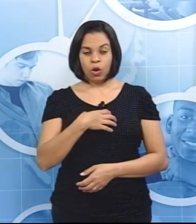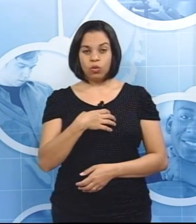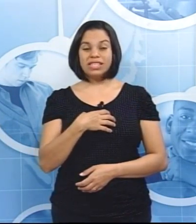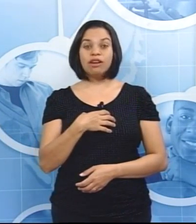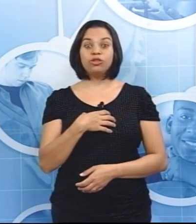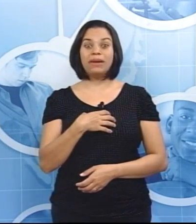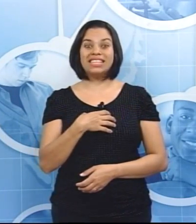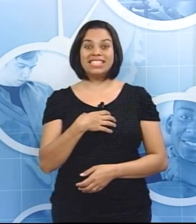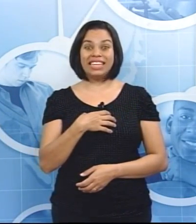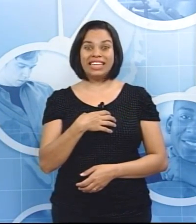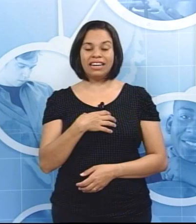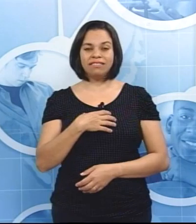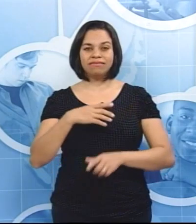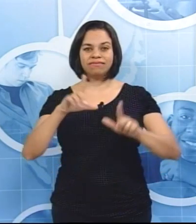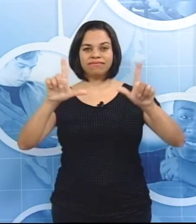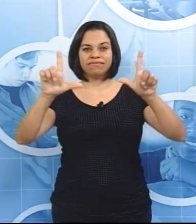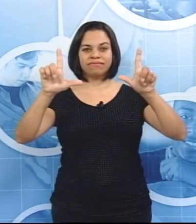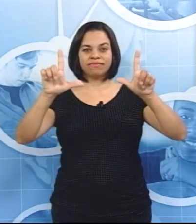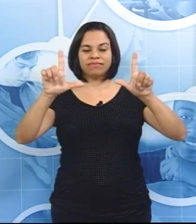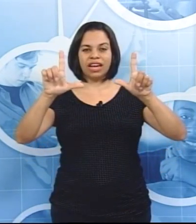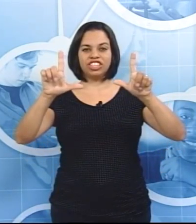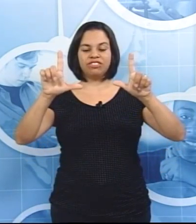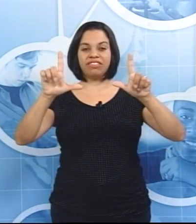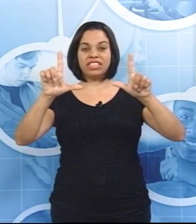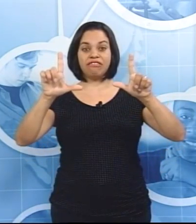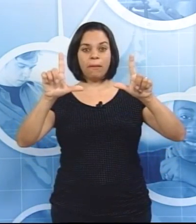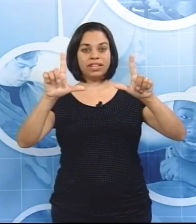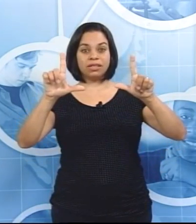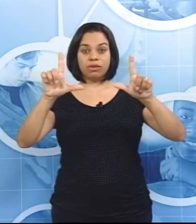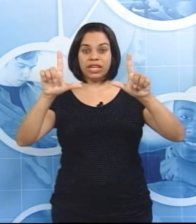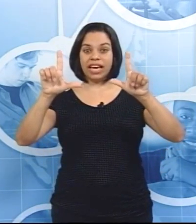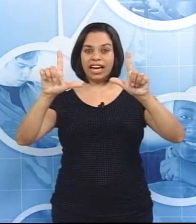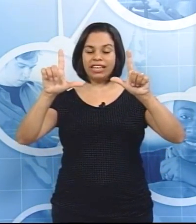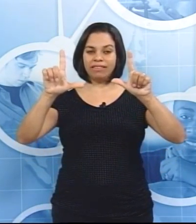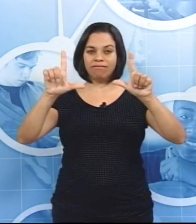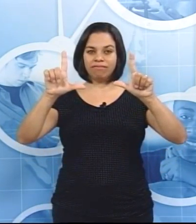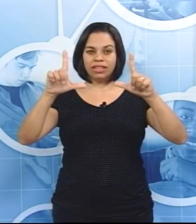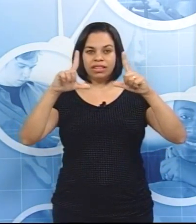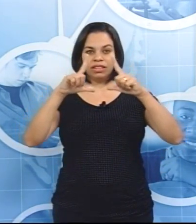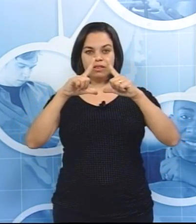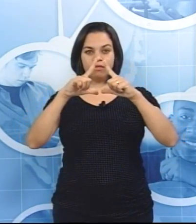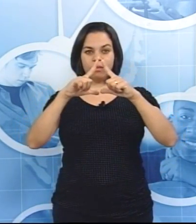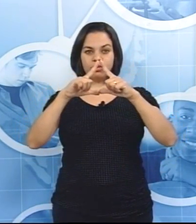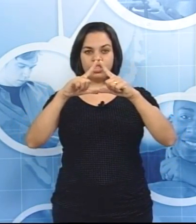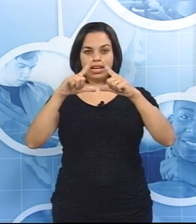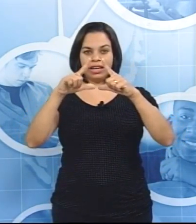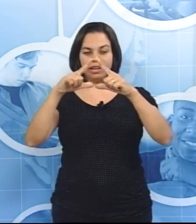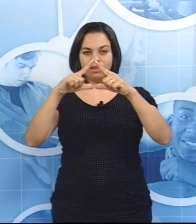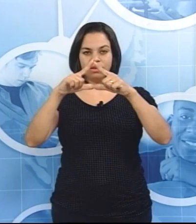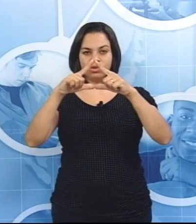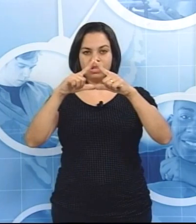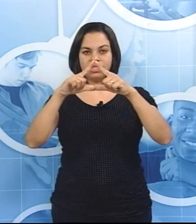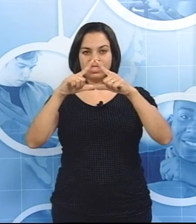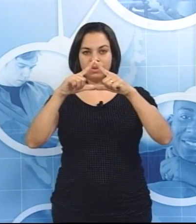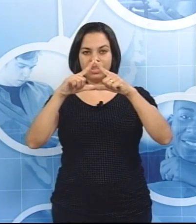O sinal de Brasília. A gente vai fazer a forma das mãos em L. Vamos unir aqui os dedos dessa maneira,